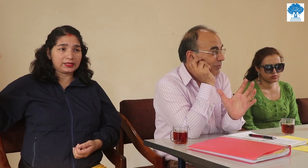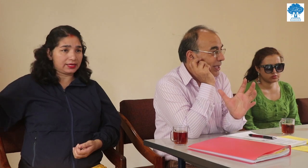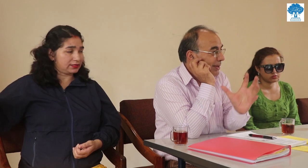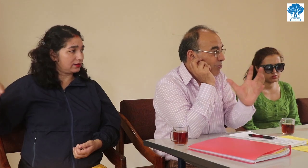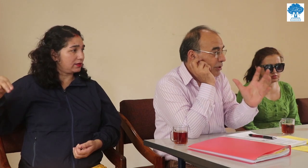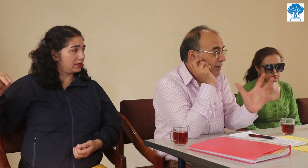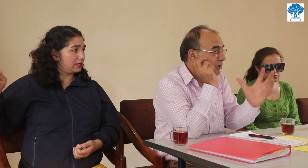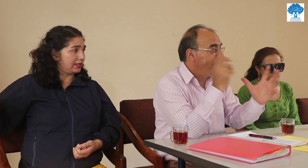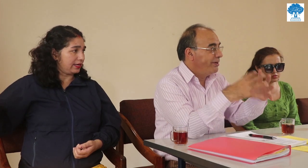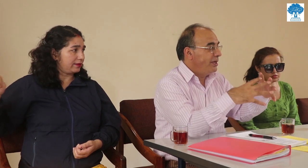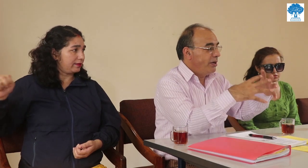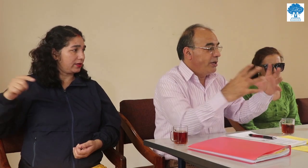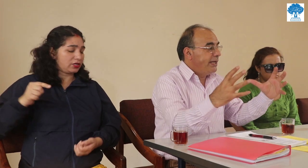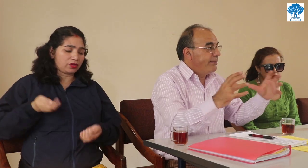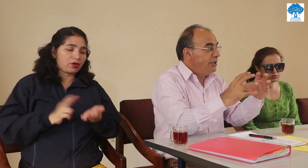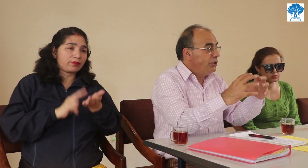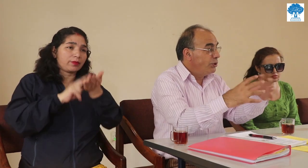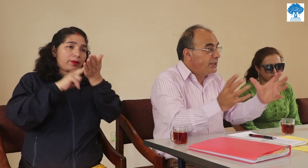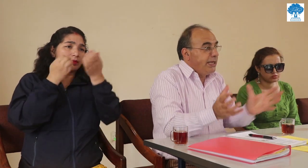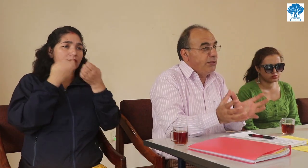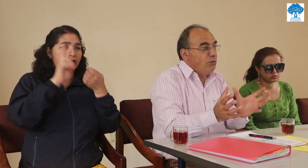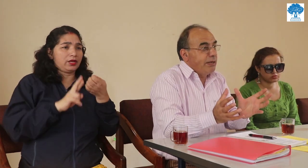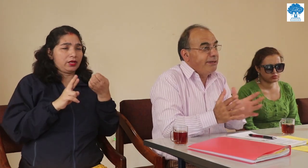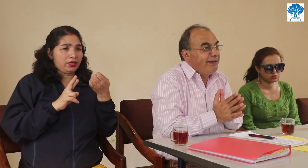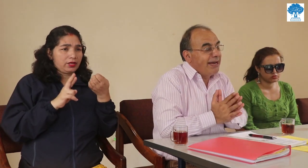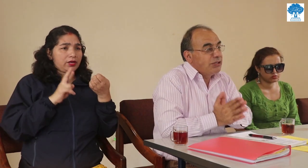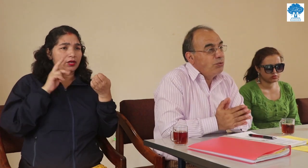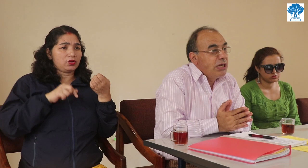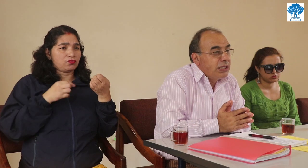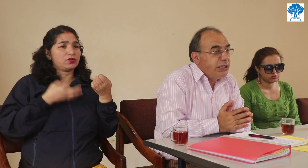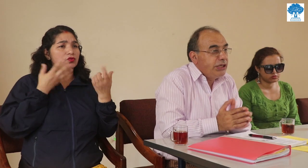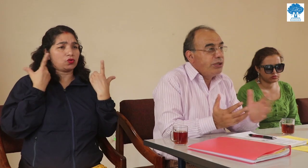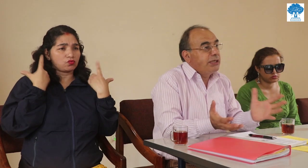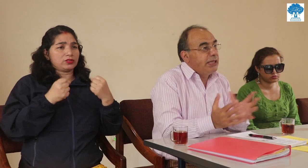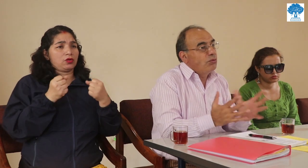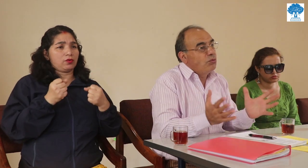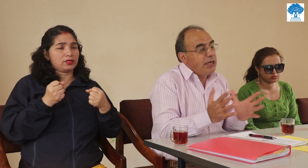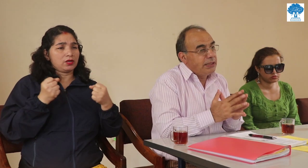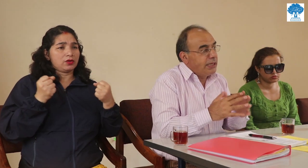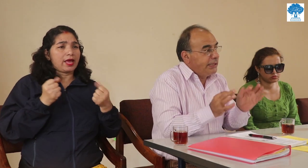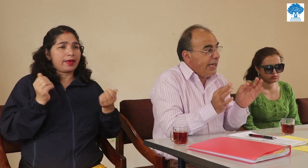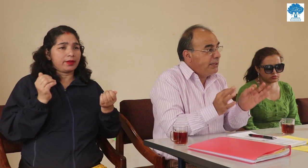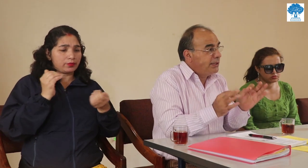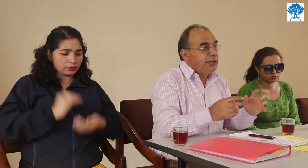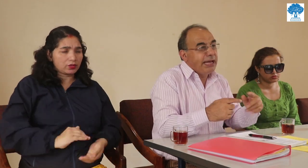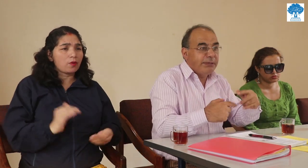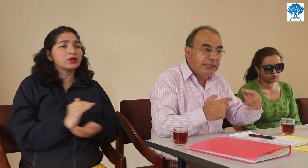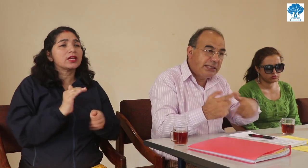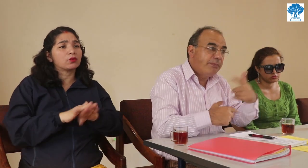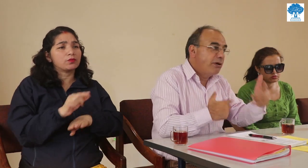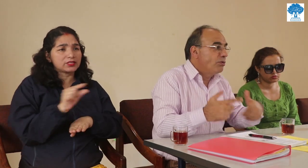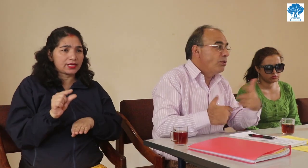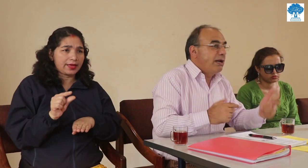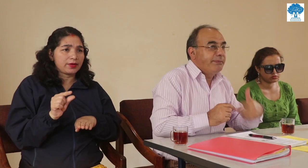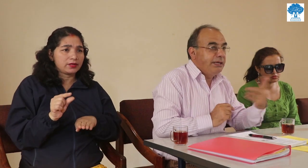थियो. बढ्दै बढ्दै बढ्दै गएर अहिले हामीले न्युनेटल हेल्थको कुरा पनि गरिरहेको छौँ र न्युनेटल हेल्थको कुरा गर्दाखेरि चाहिँ एनसनसँगै हामीले